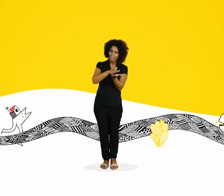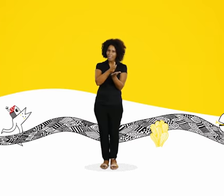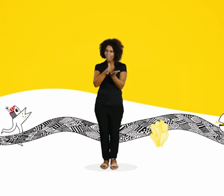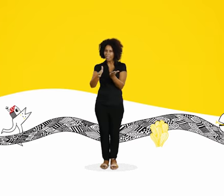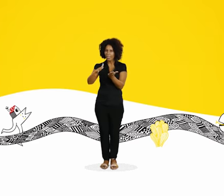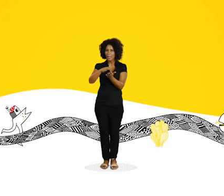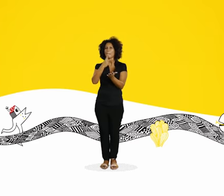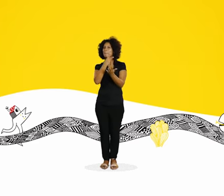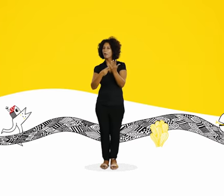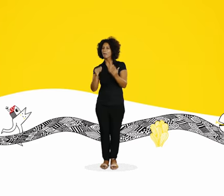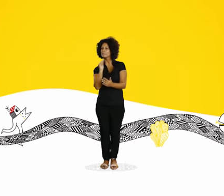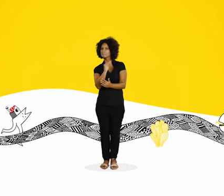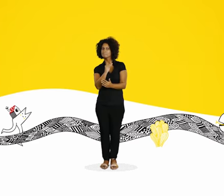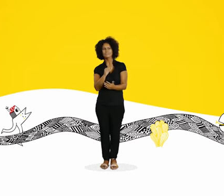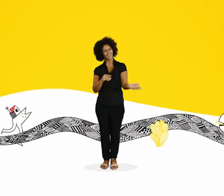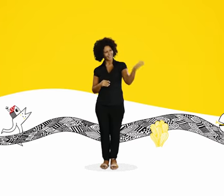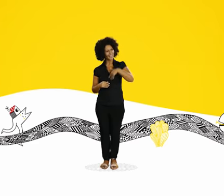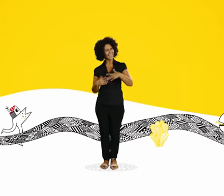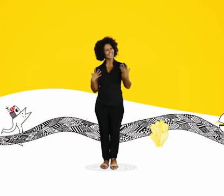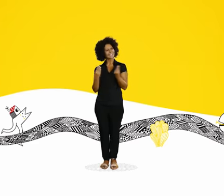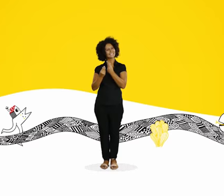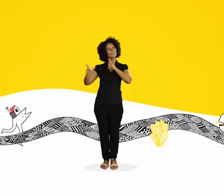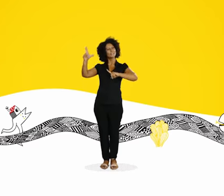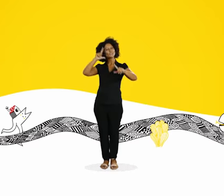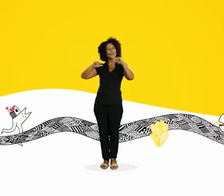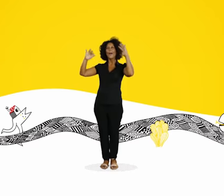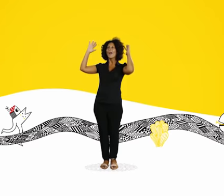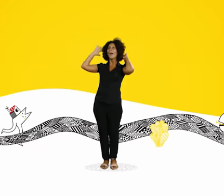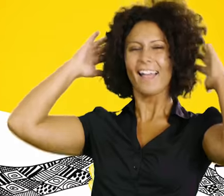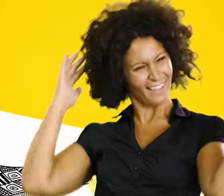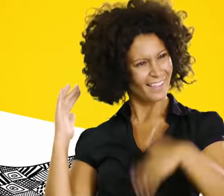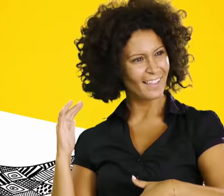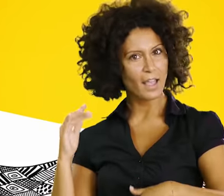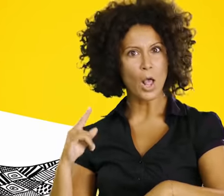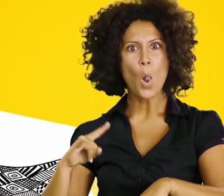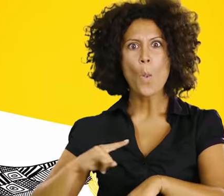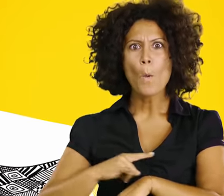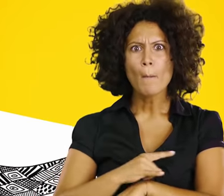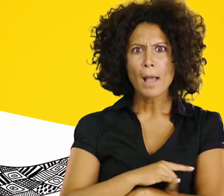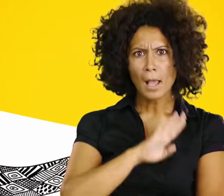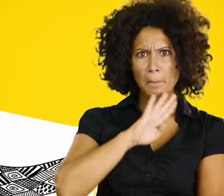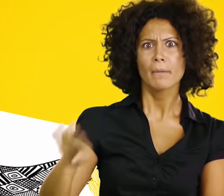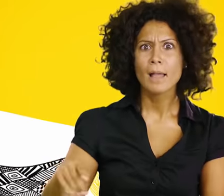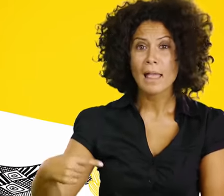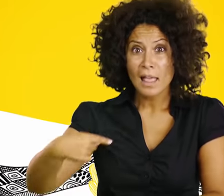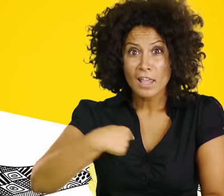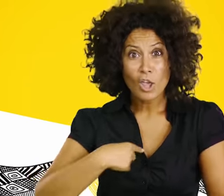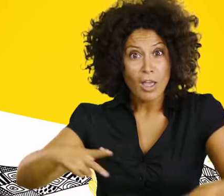strisciava: Lumaca, fermati al sole, qui con me. Lumaca, con voce un po'